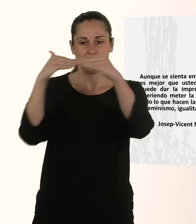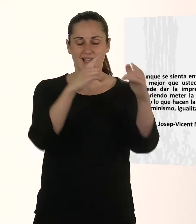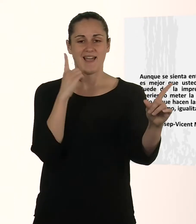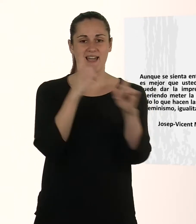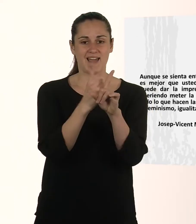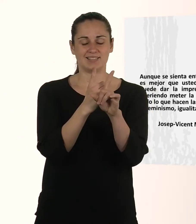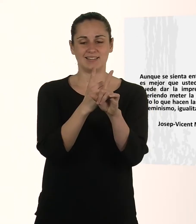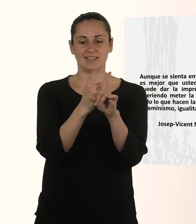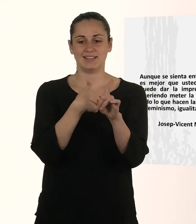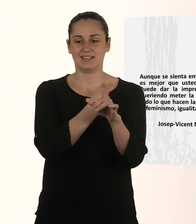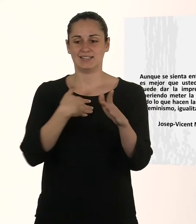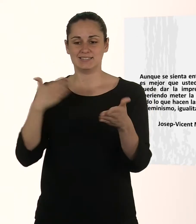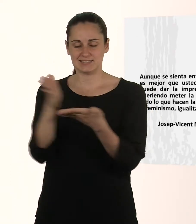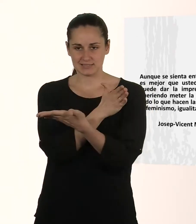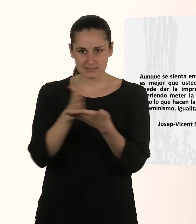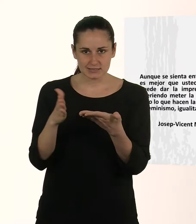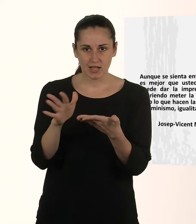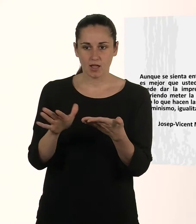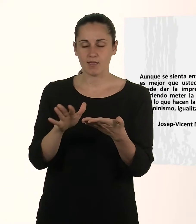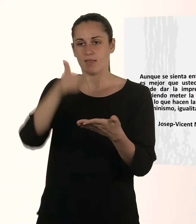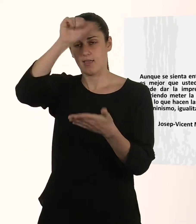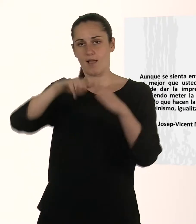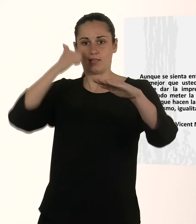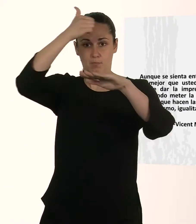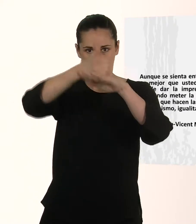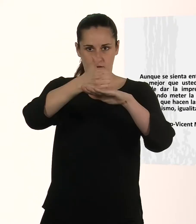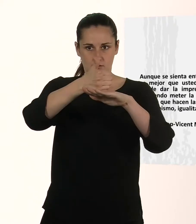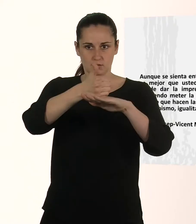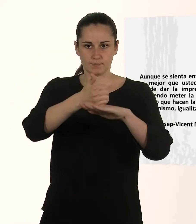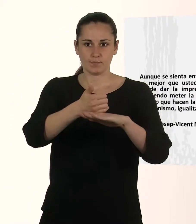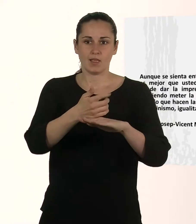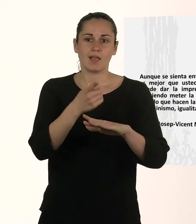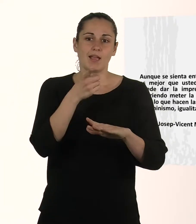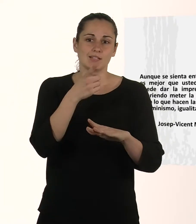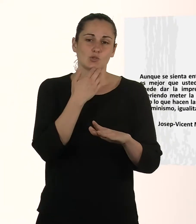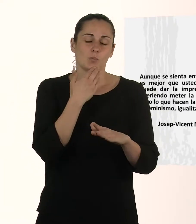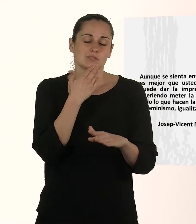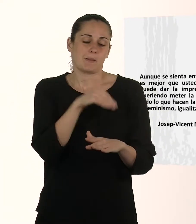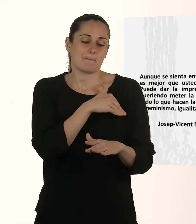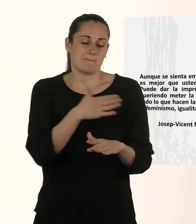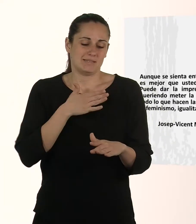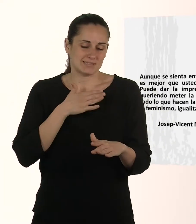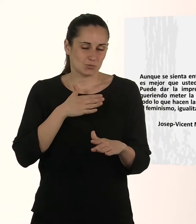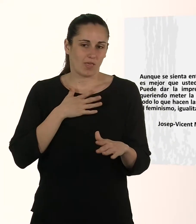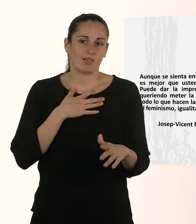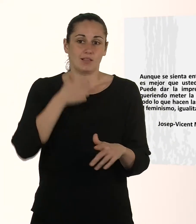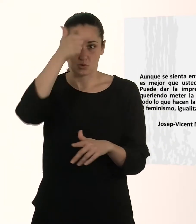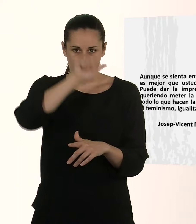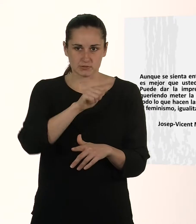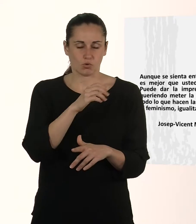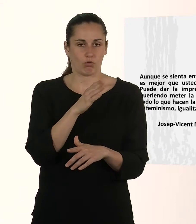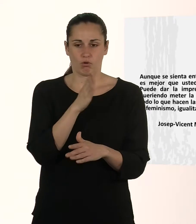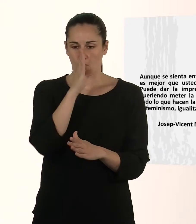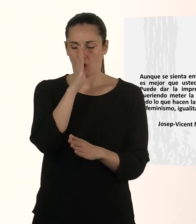o antipatriarcal. Yo ya sé que esta es una cuestión polémica, mis estudiantes varones con distintas orientaciones sexuales,